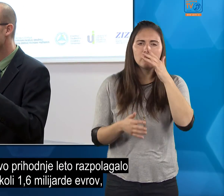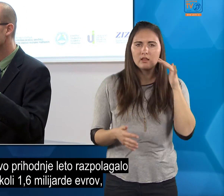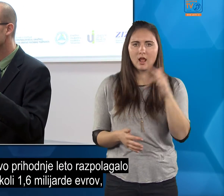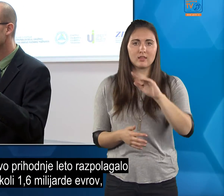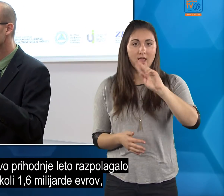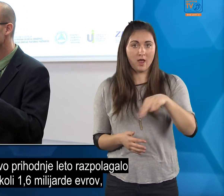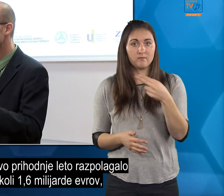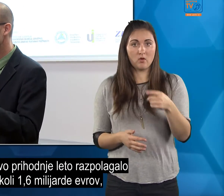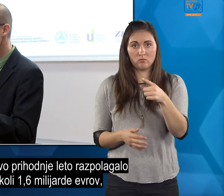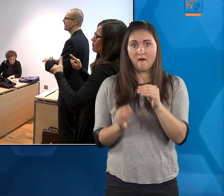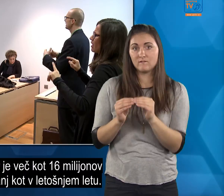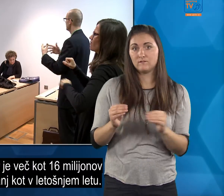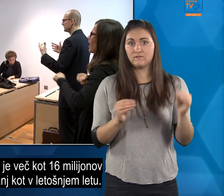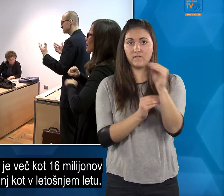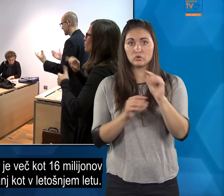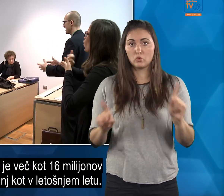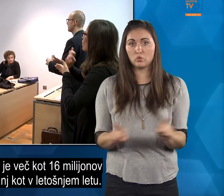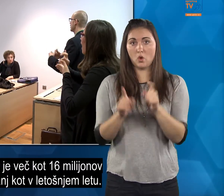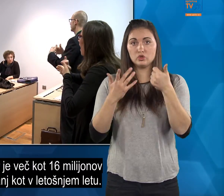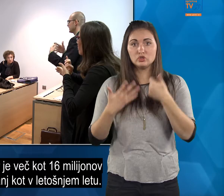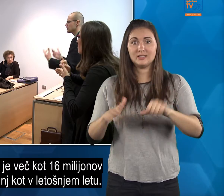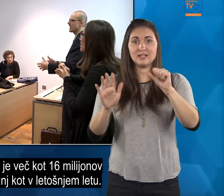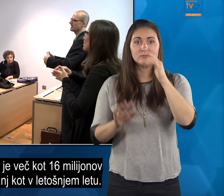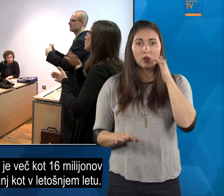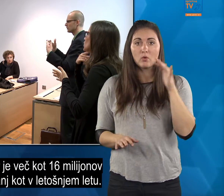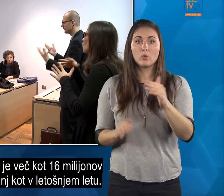kot 16 milijonov manj kot v letošnjem letu.